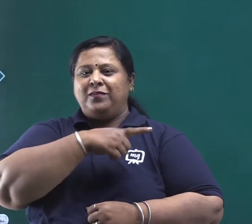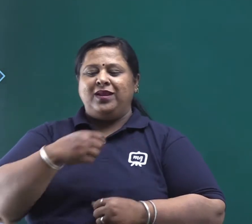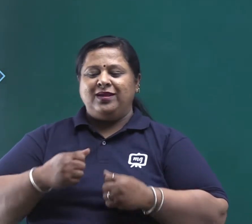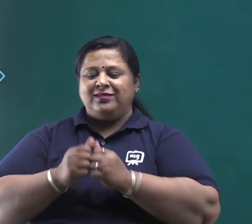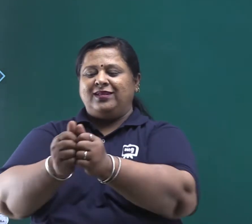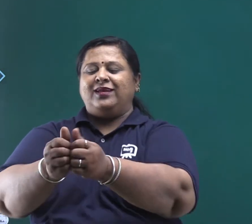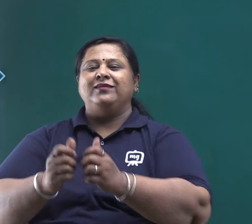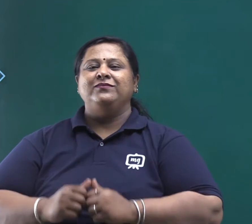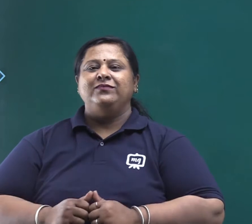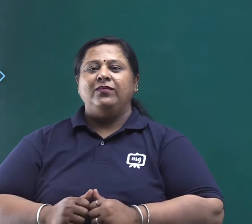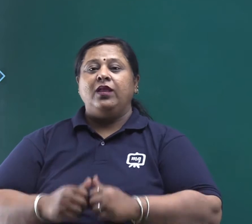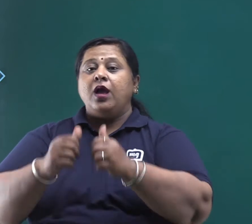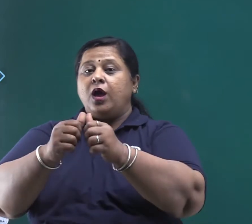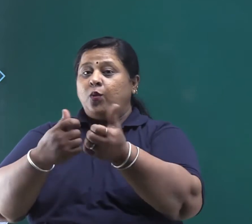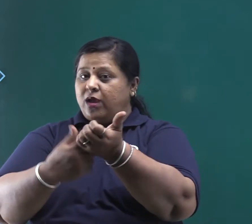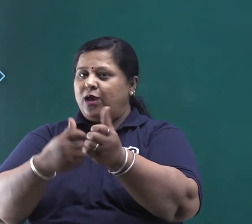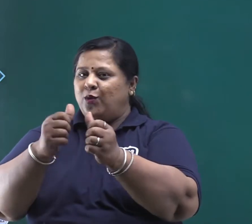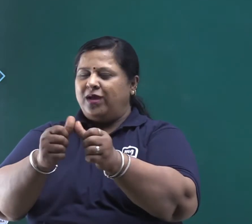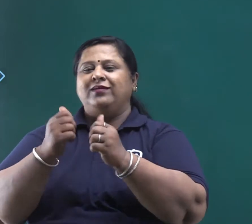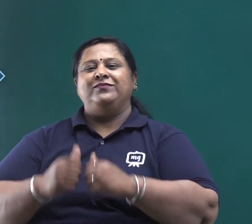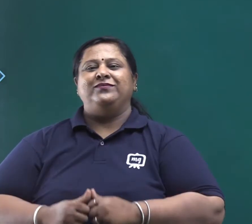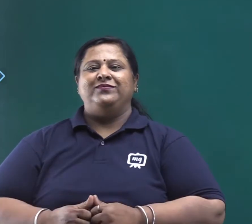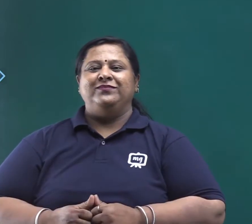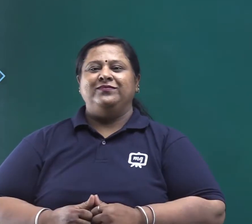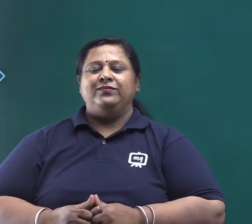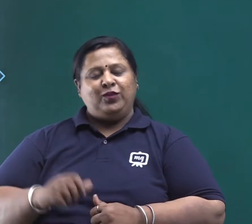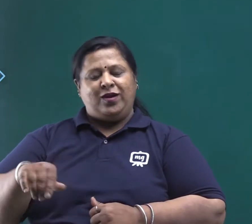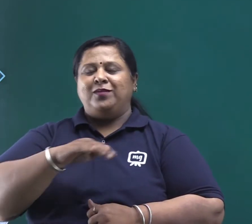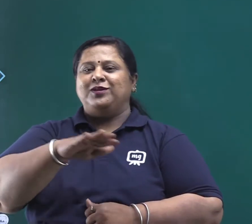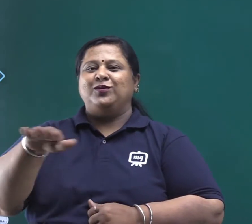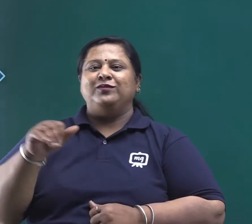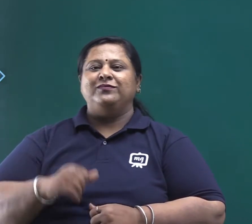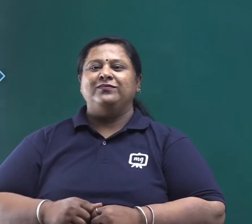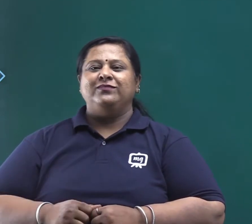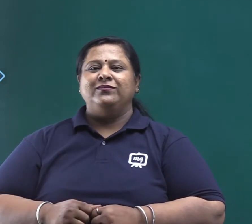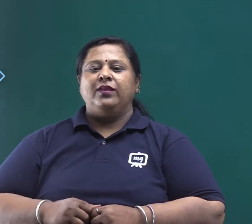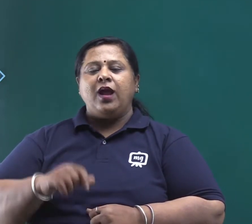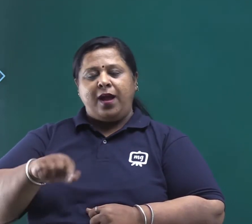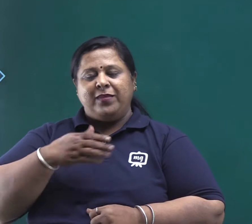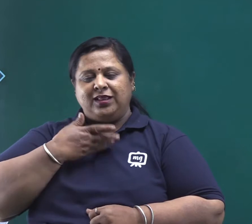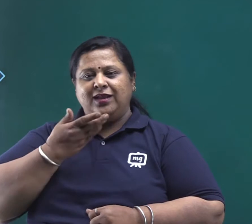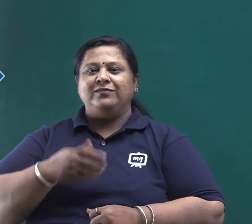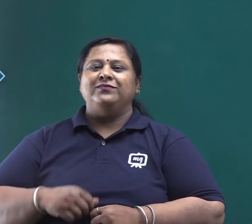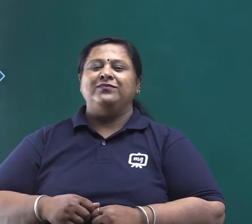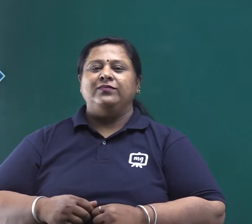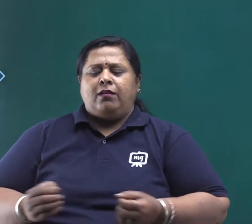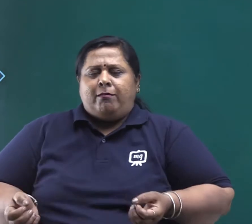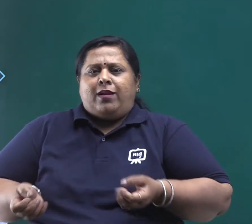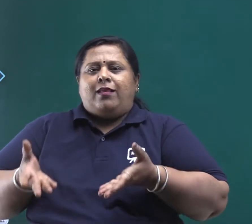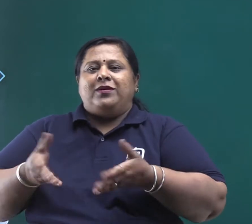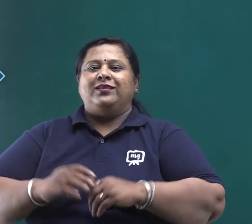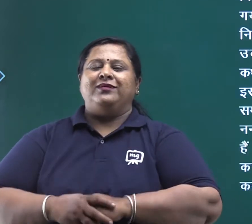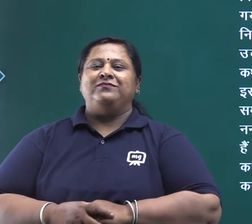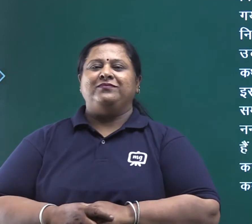मेरे साथ हैं अरुणा अरोड़ा। तो आइए बच्चों, हम अध्ययन प्रारंभ करते